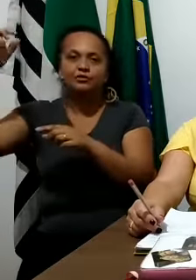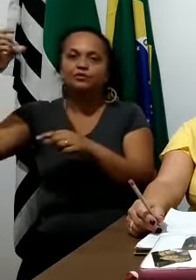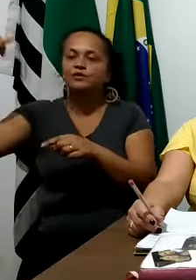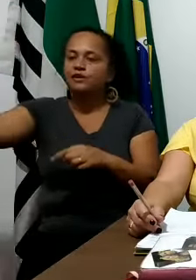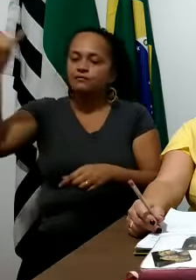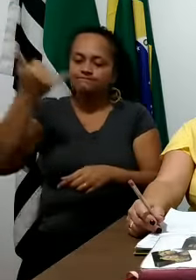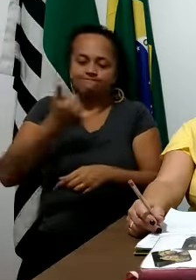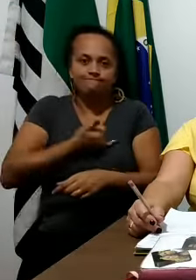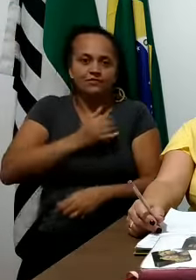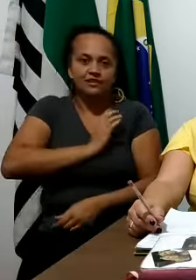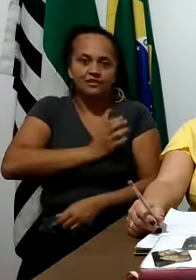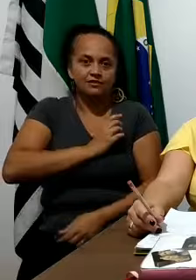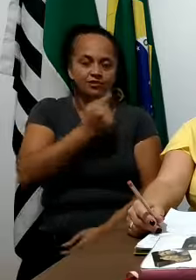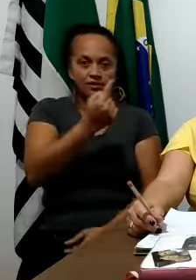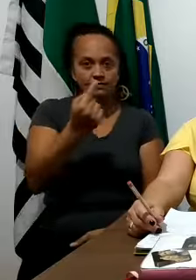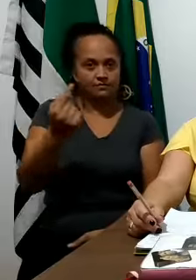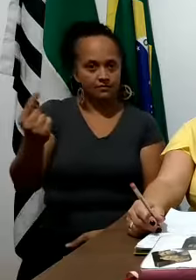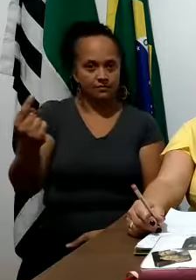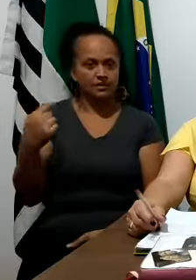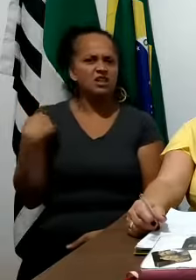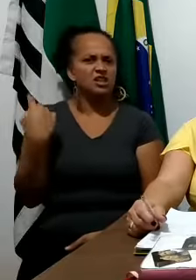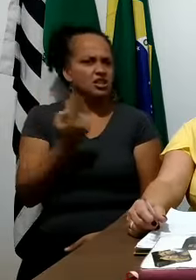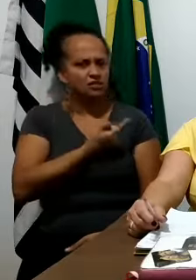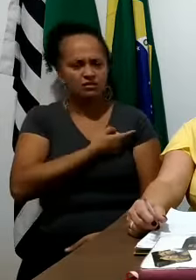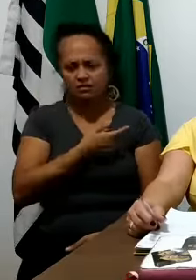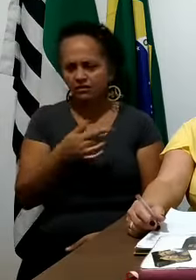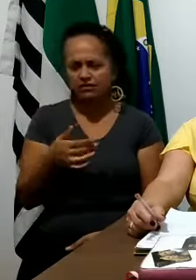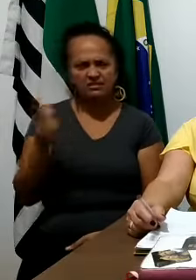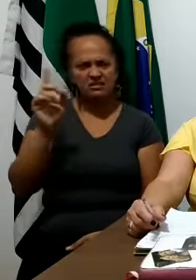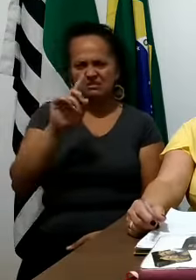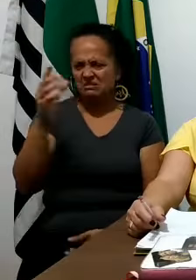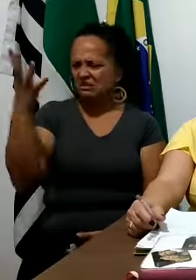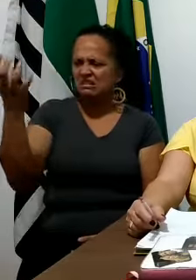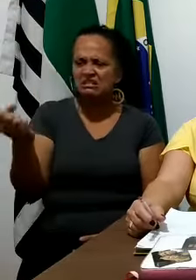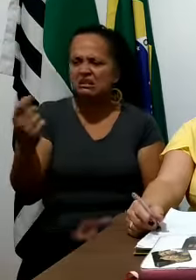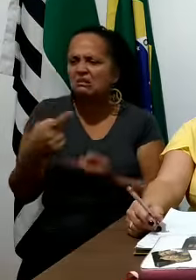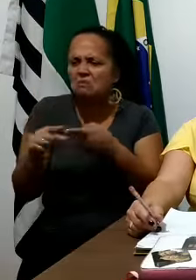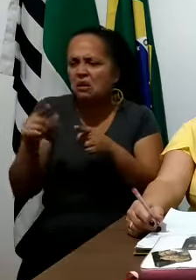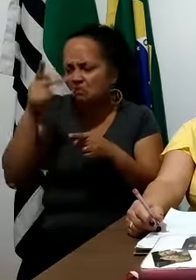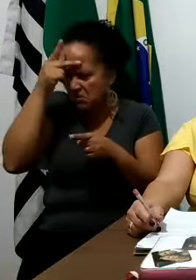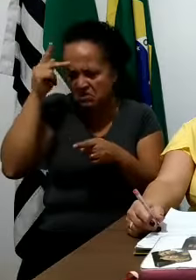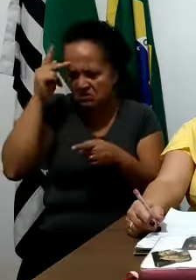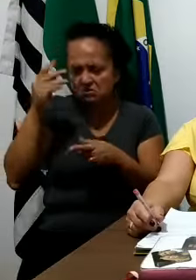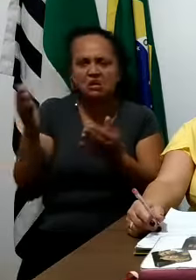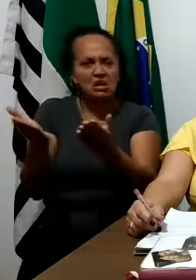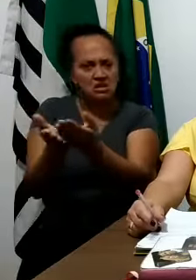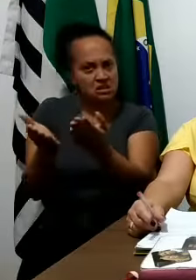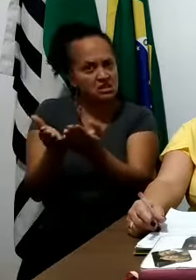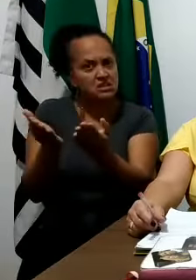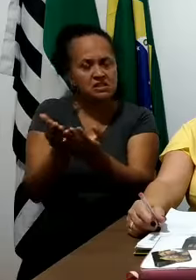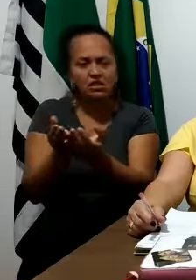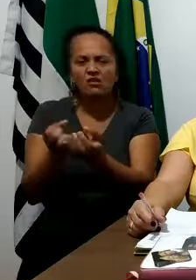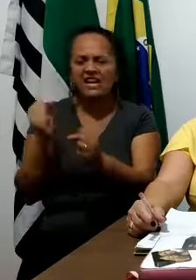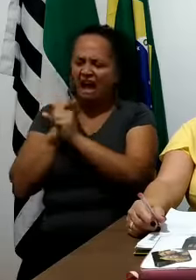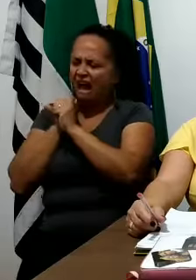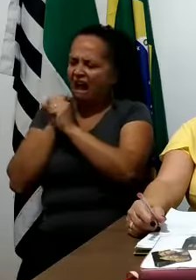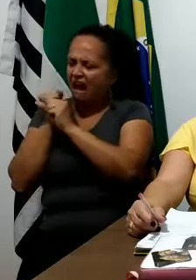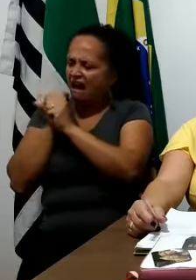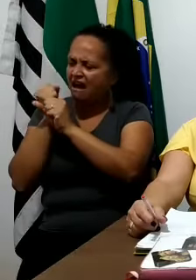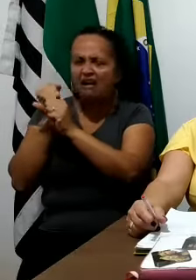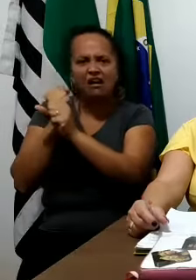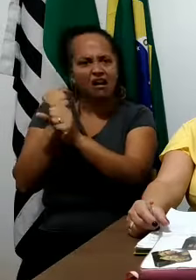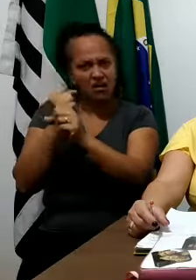de um cristão, né? Tá tanto tempo na igreja, tá tanto tempo nos caminhos do Senhor e não tem mudança espiritual,